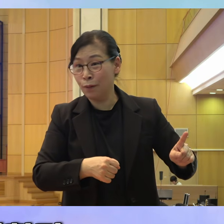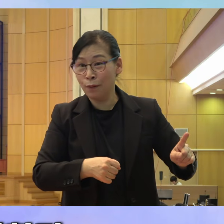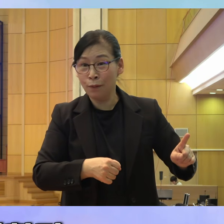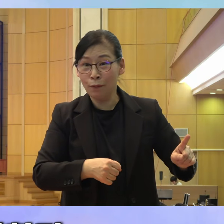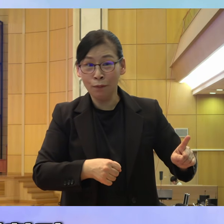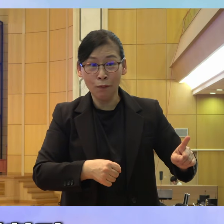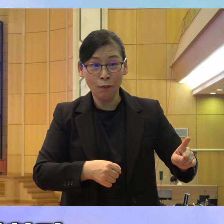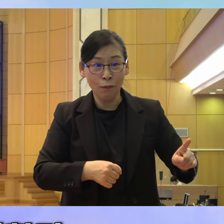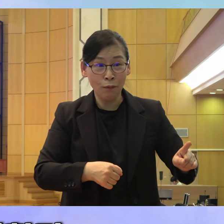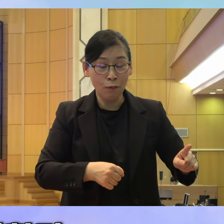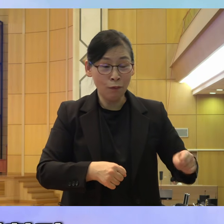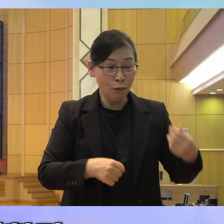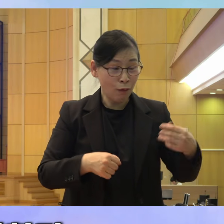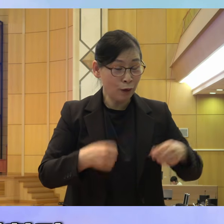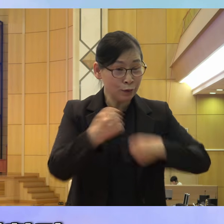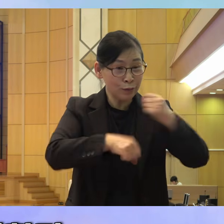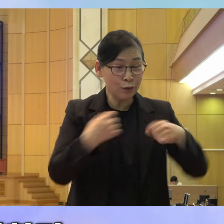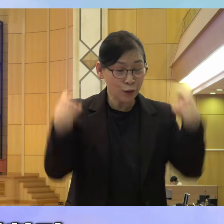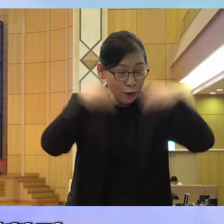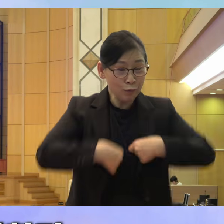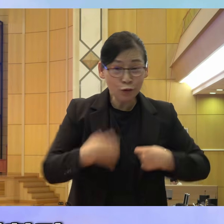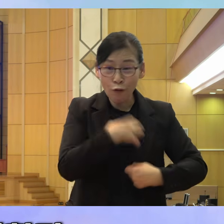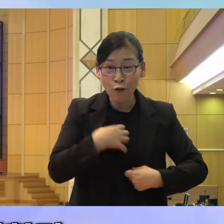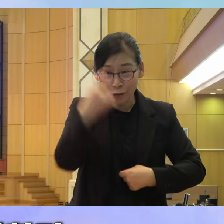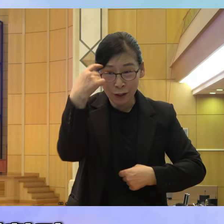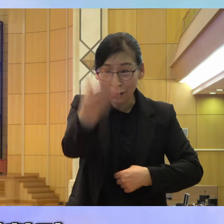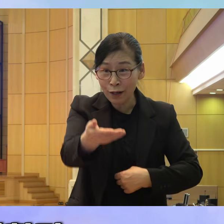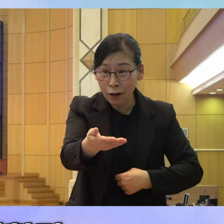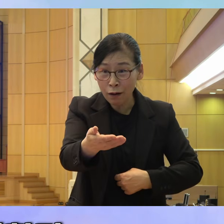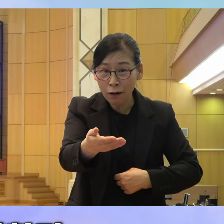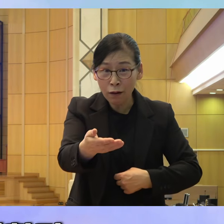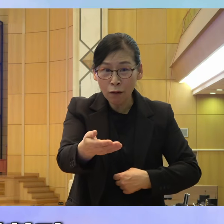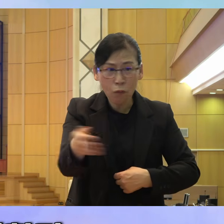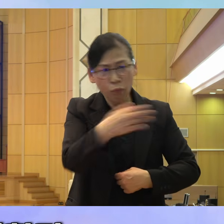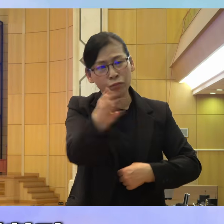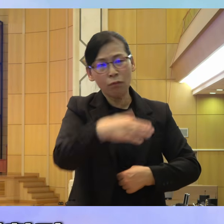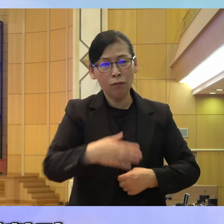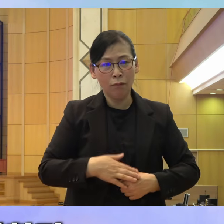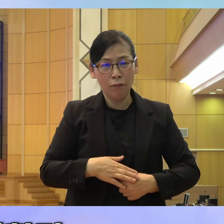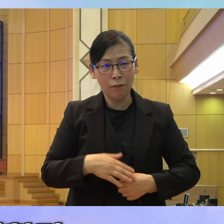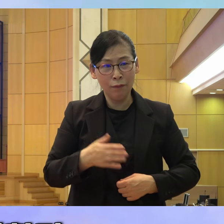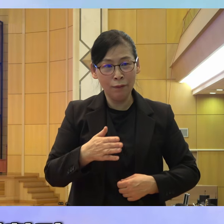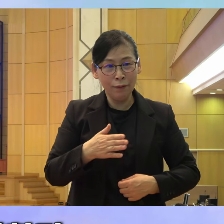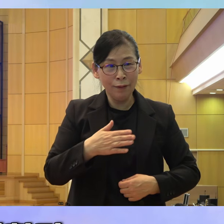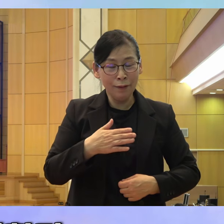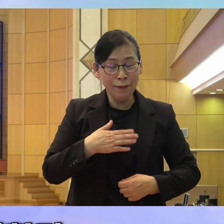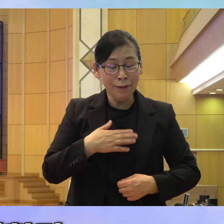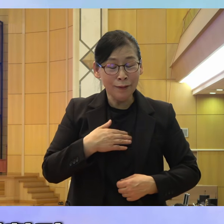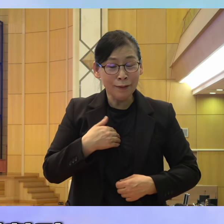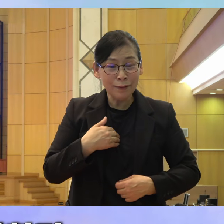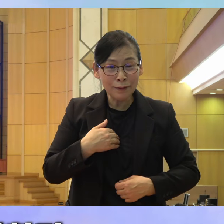입는 거 걱정 안 하잖아요. 그렇지요? 자기가 사는